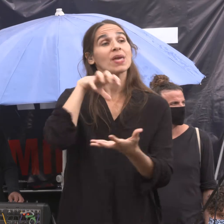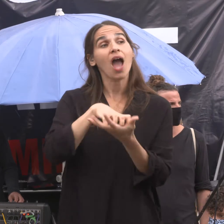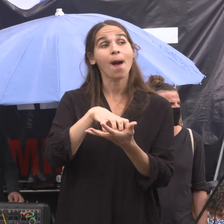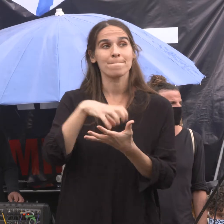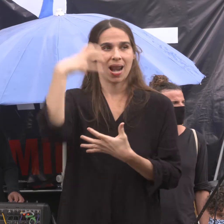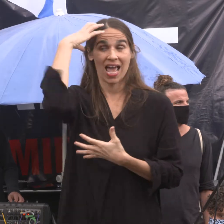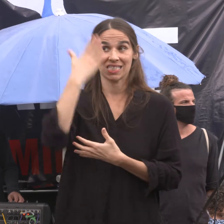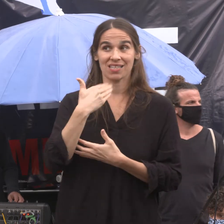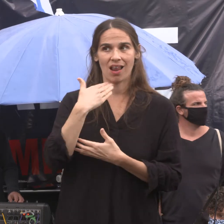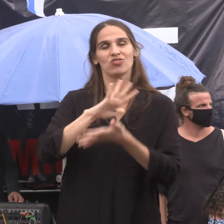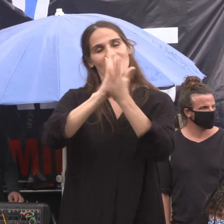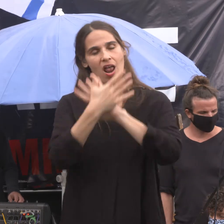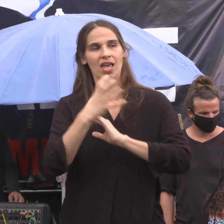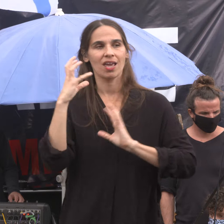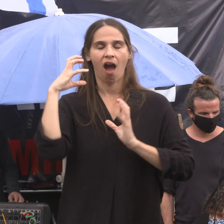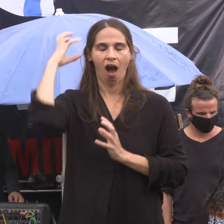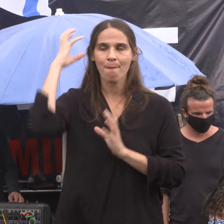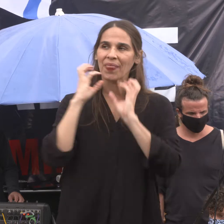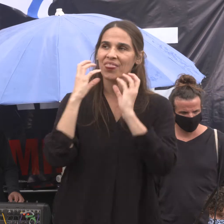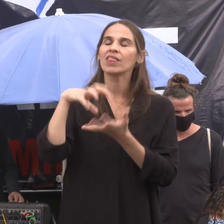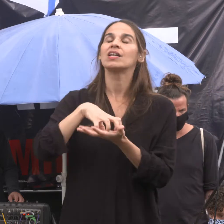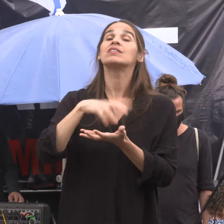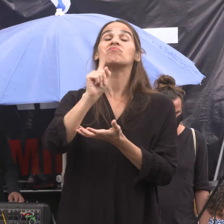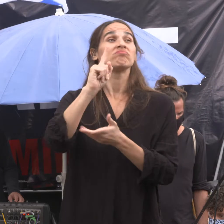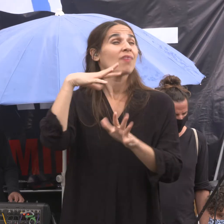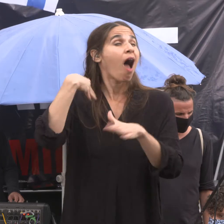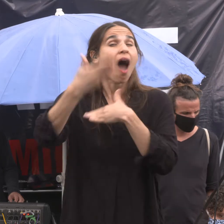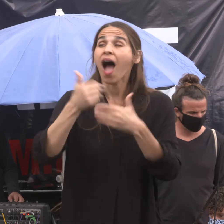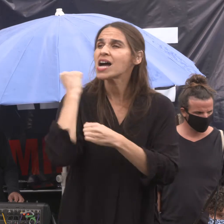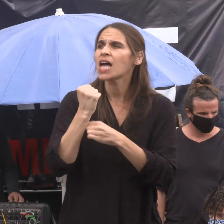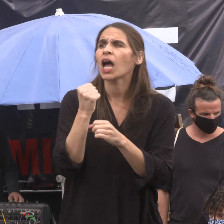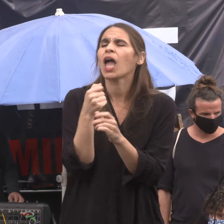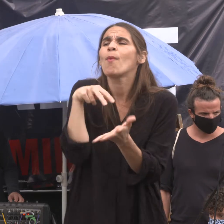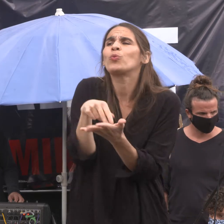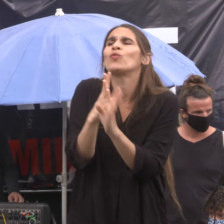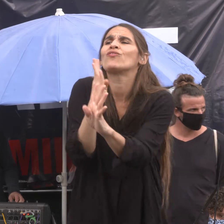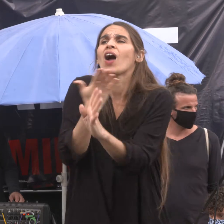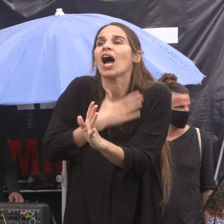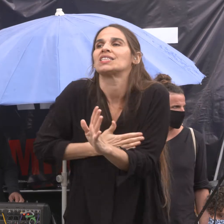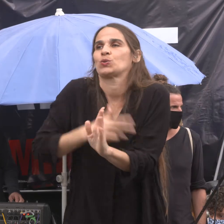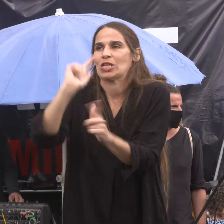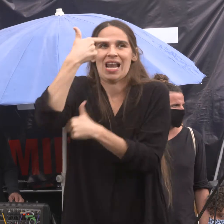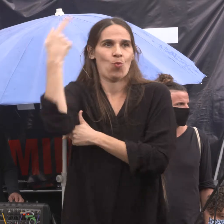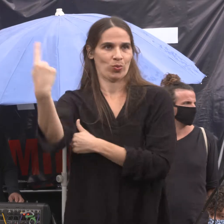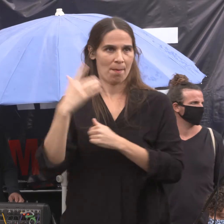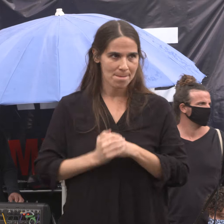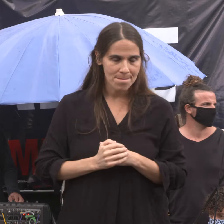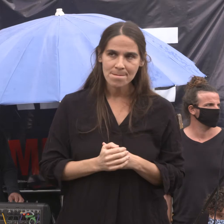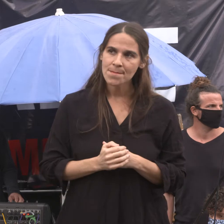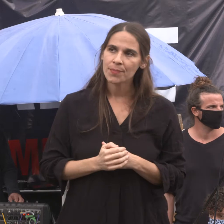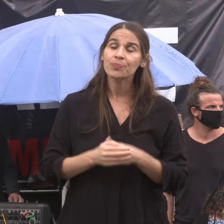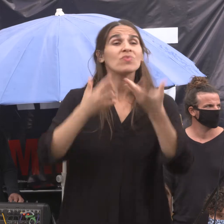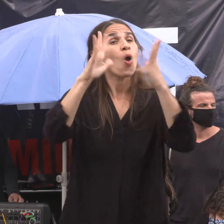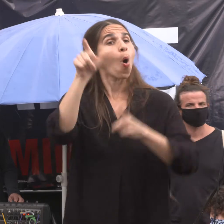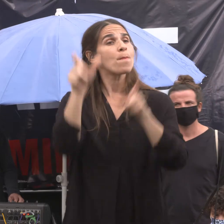רבין, ובשבוע שאחרי הרצח עמדו בתור והתחננו לקבל זמן מסך. אומן שמביע